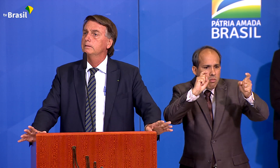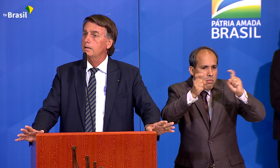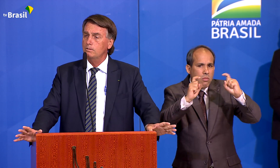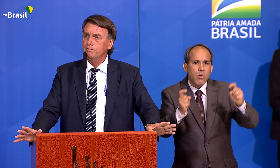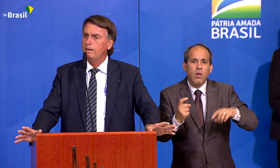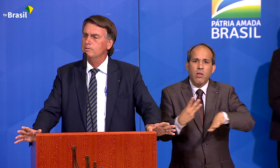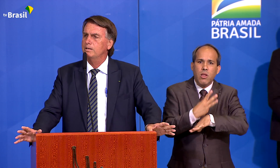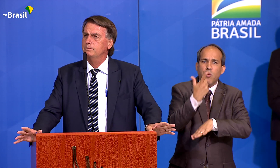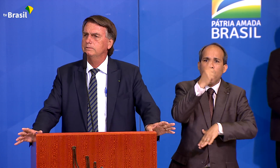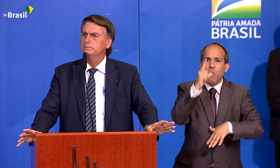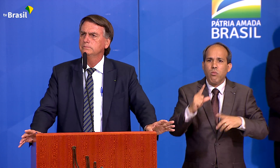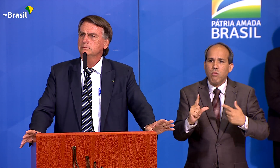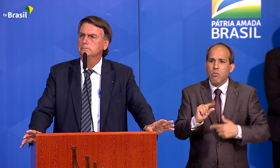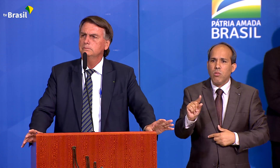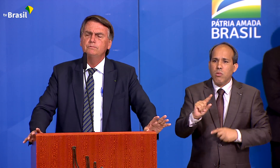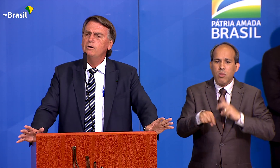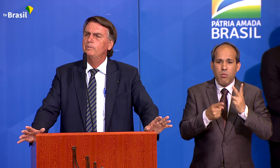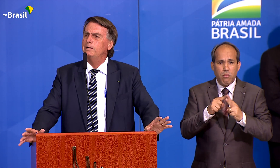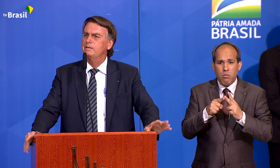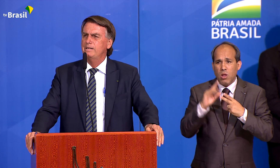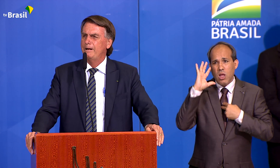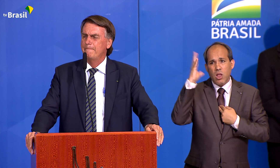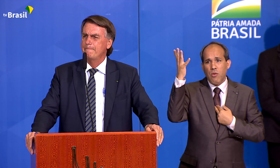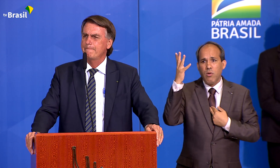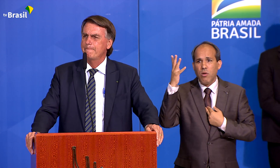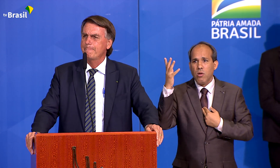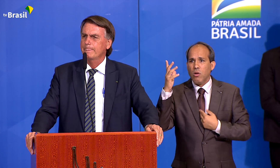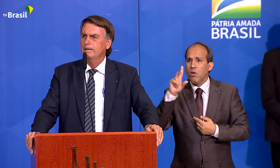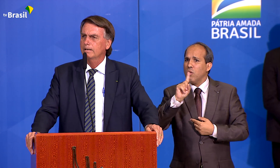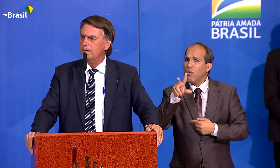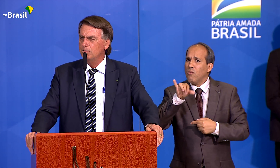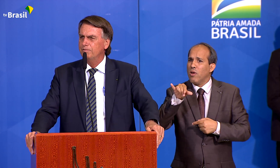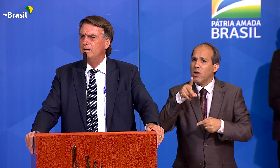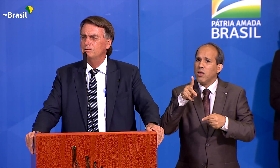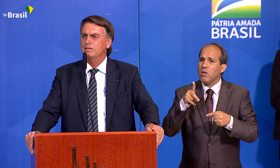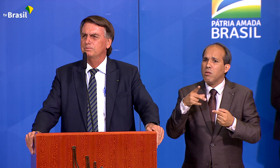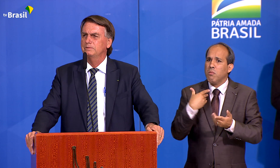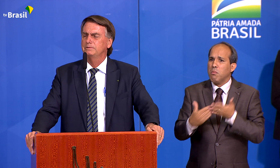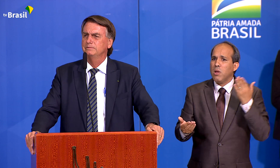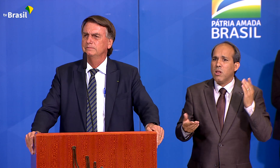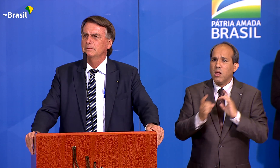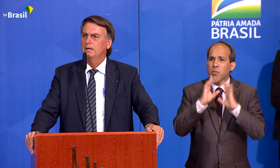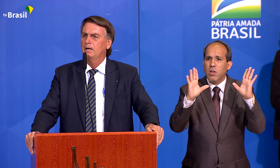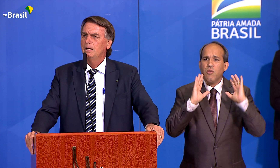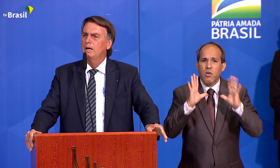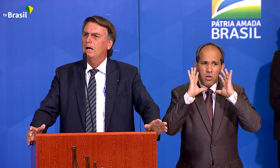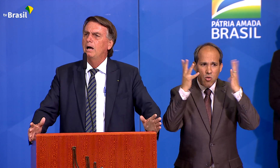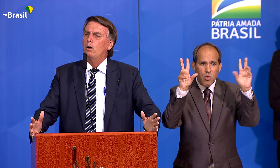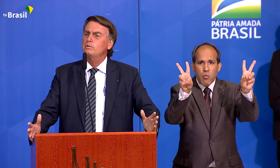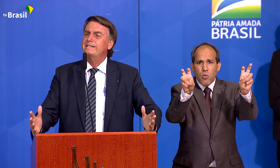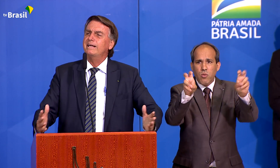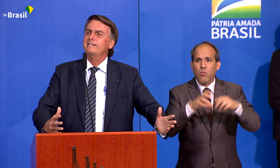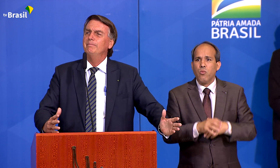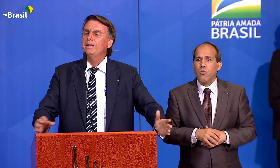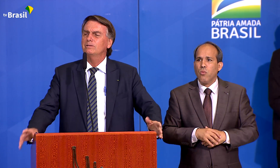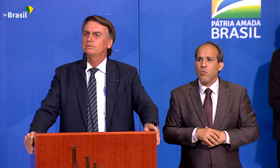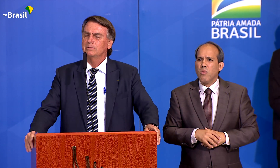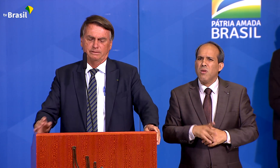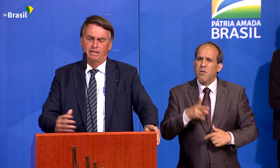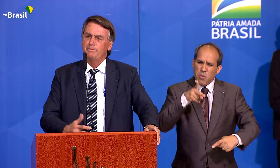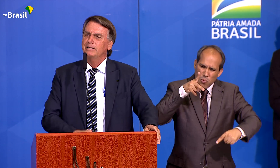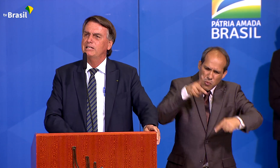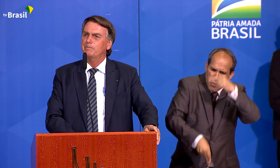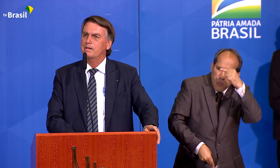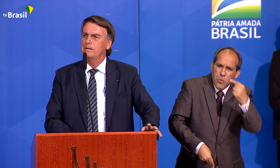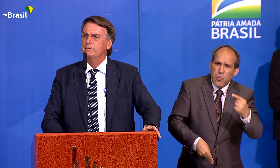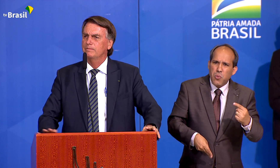é bem resolvemos assunto não vou polemizar resolvemos assunto o cerceamento